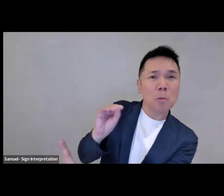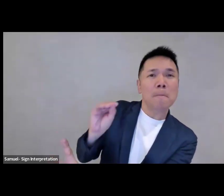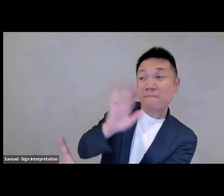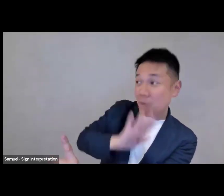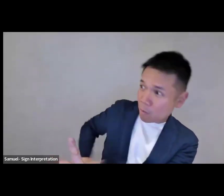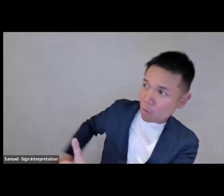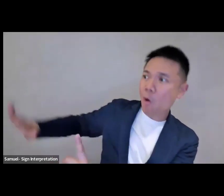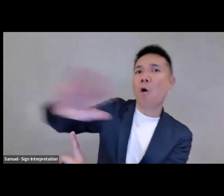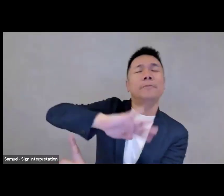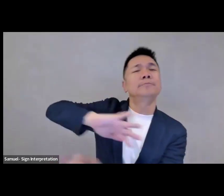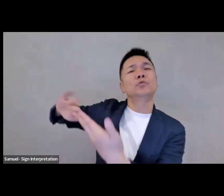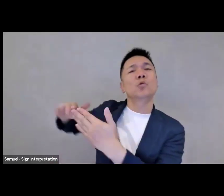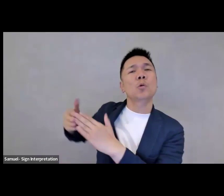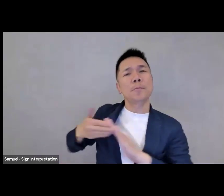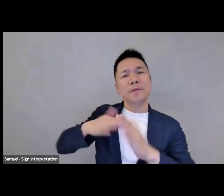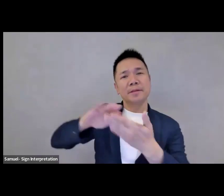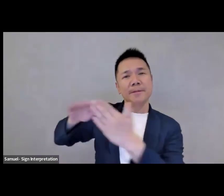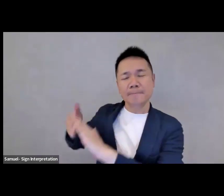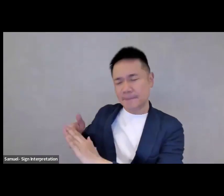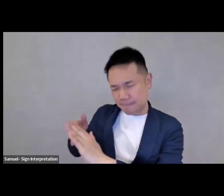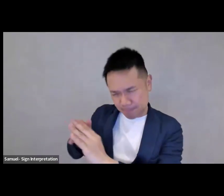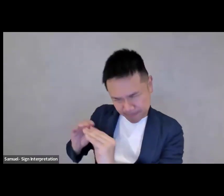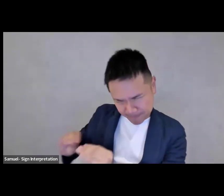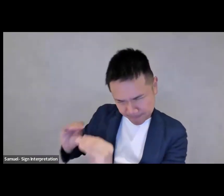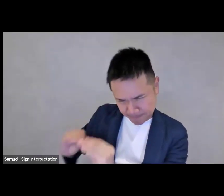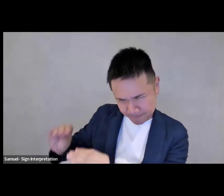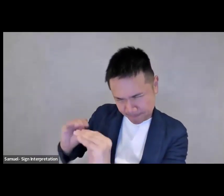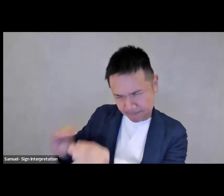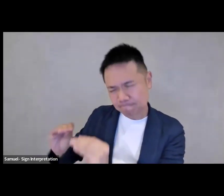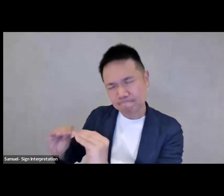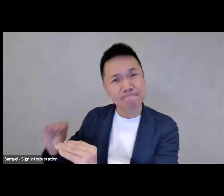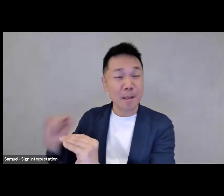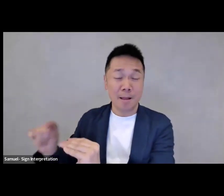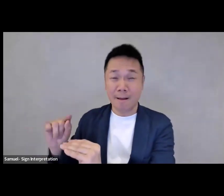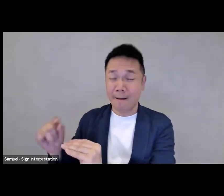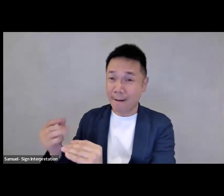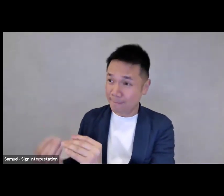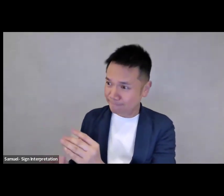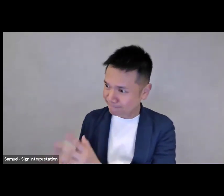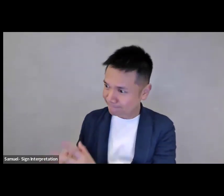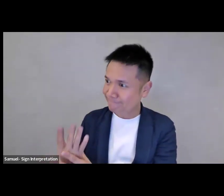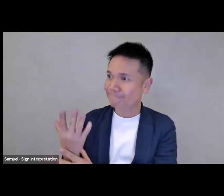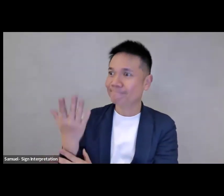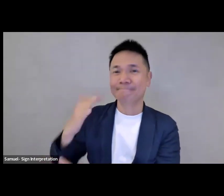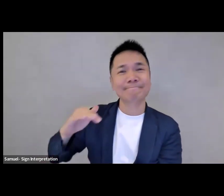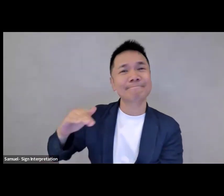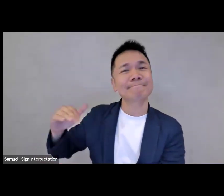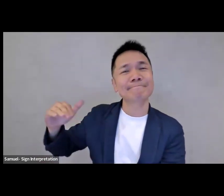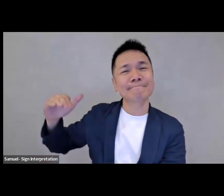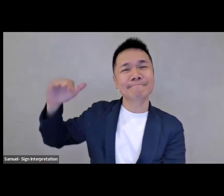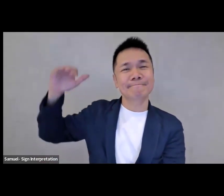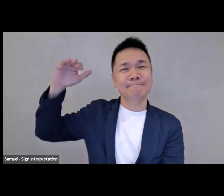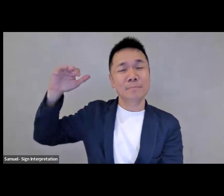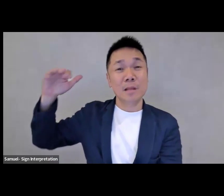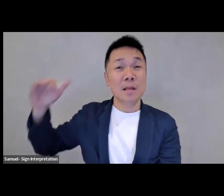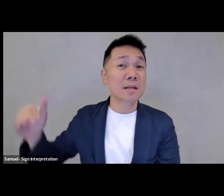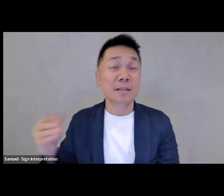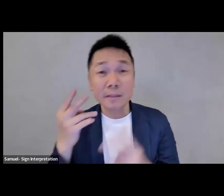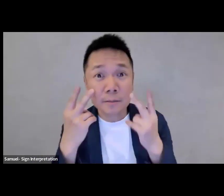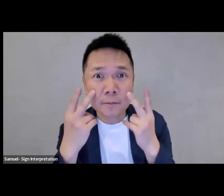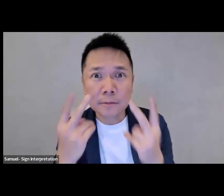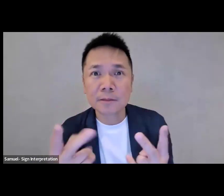我想大家都想要这样子养育自己的孩子。那我想